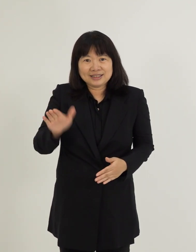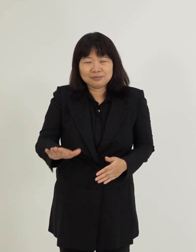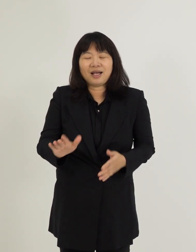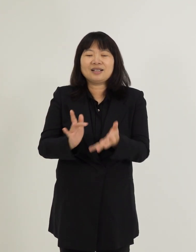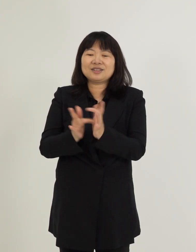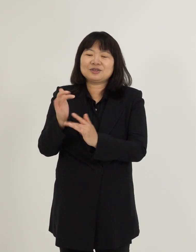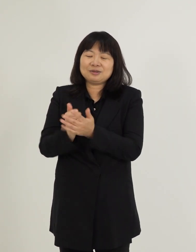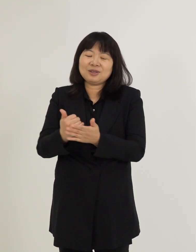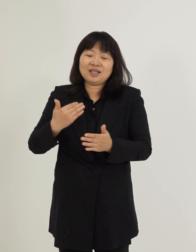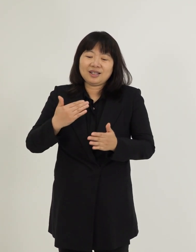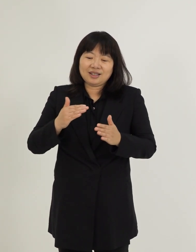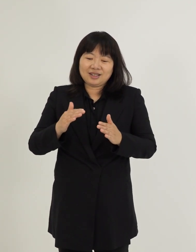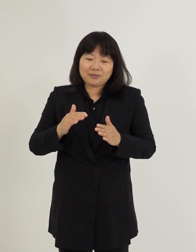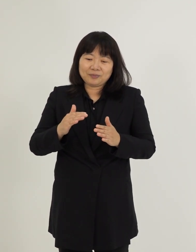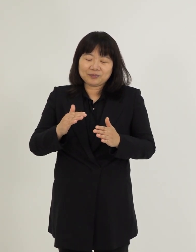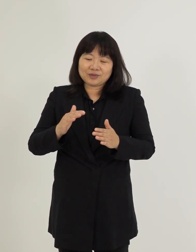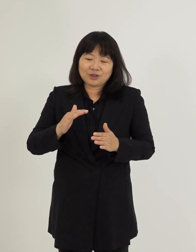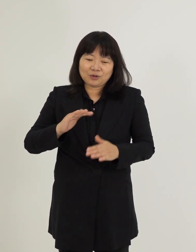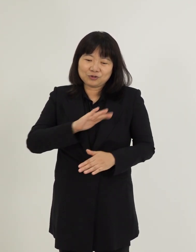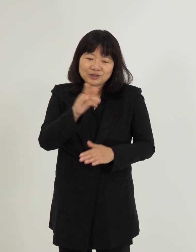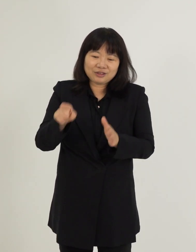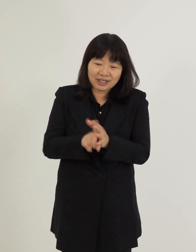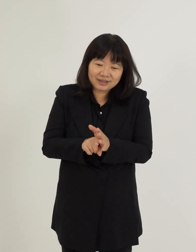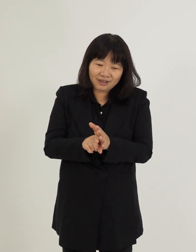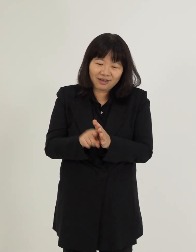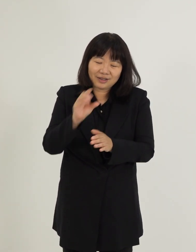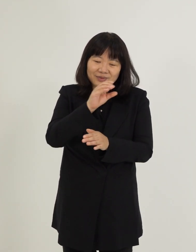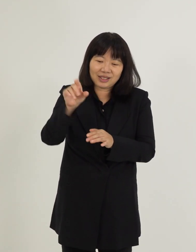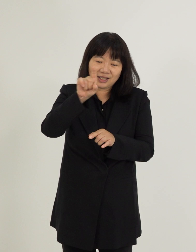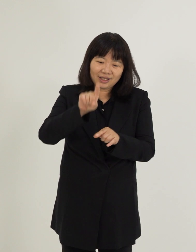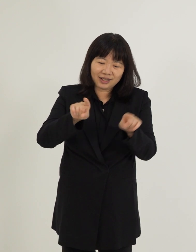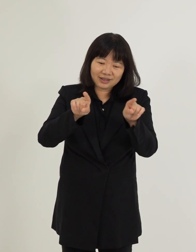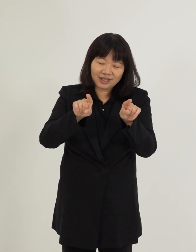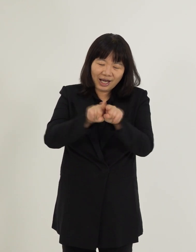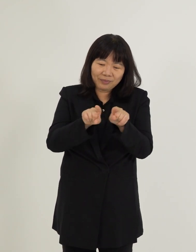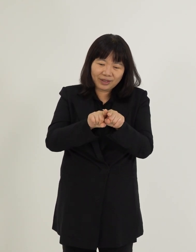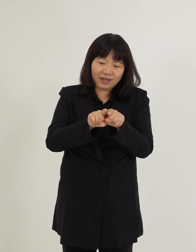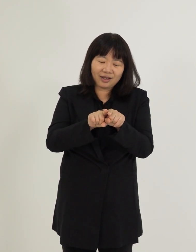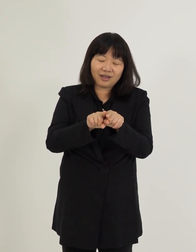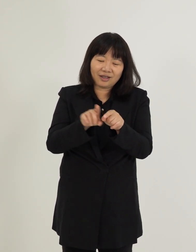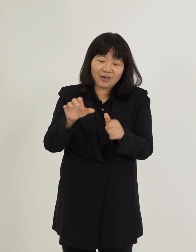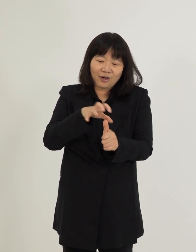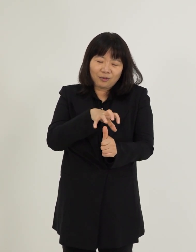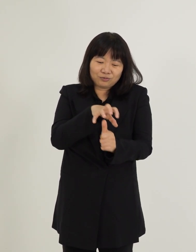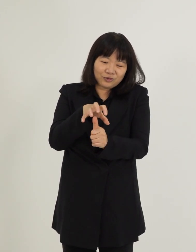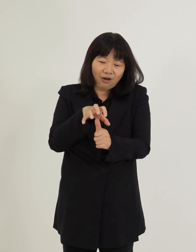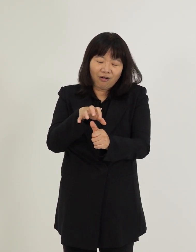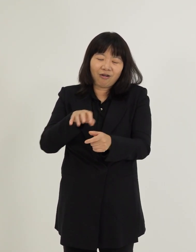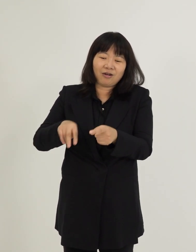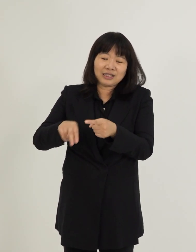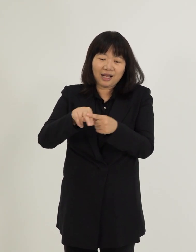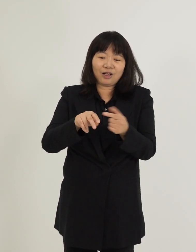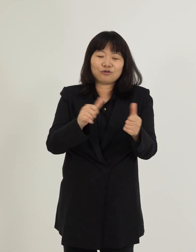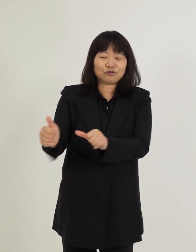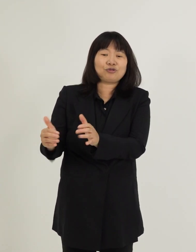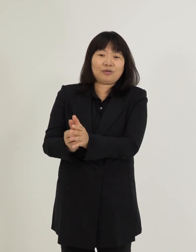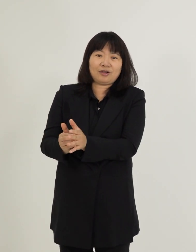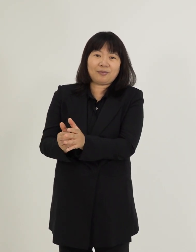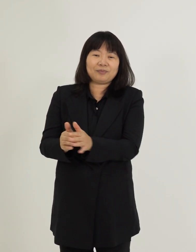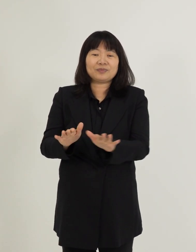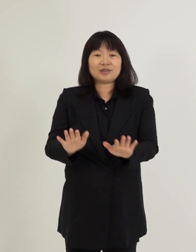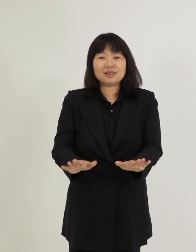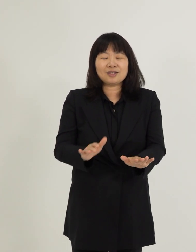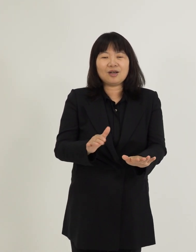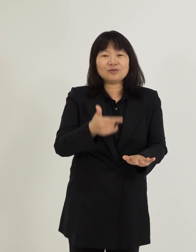그래서 예수님이 마태복음 11장에 보면 뭐라 그래요? 11장 띄워주세요. 나는 마음이